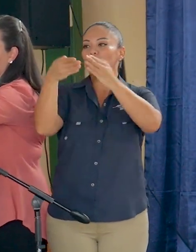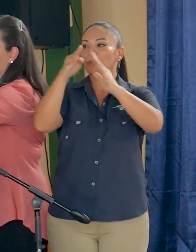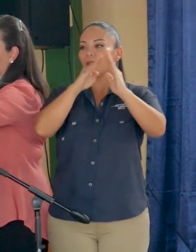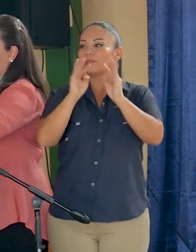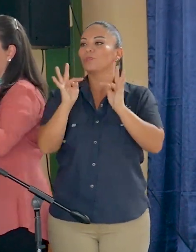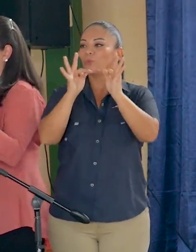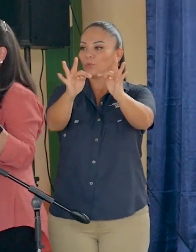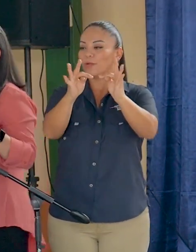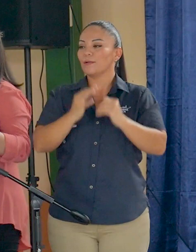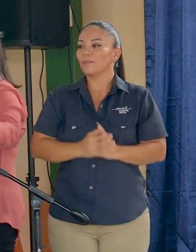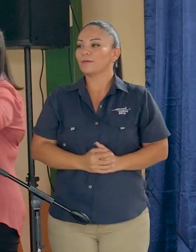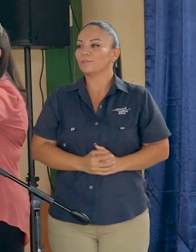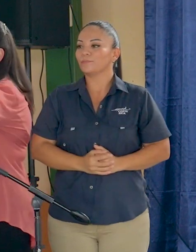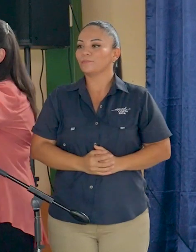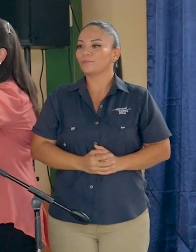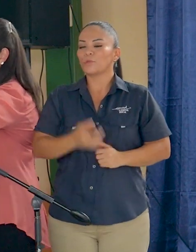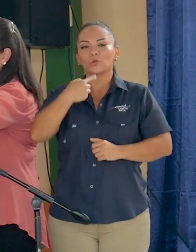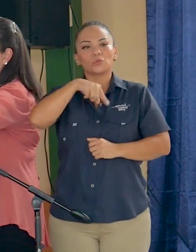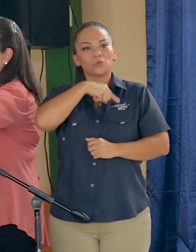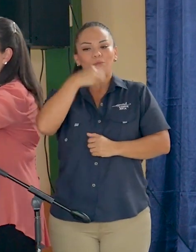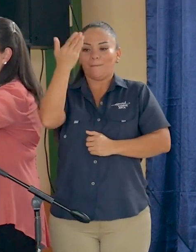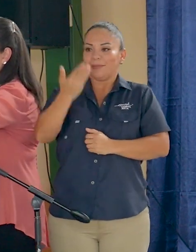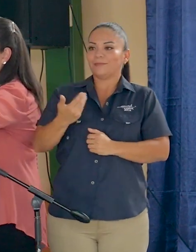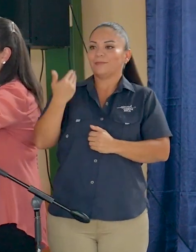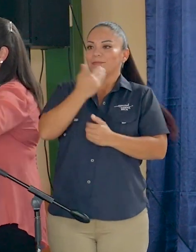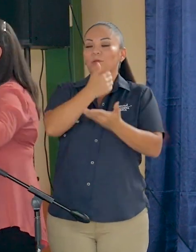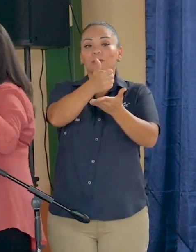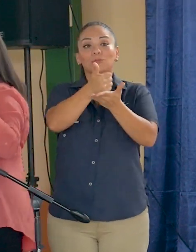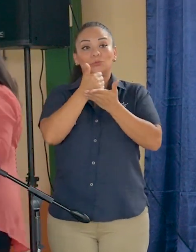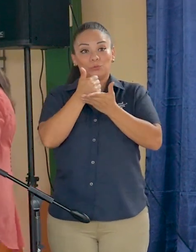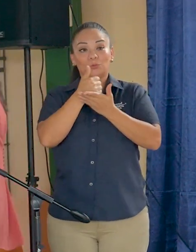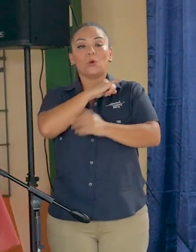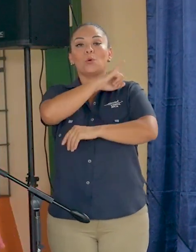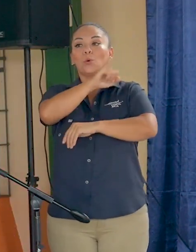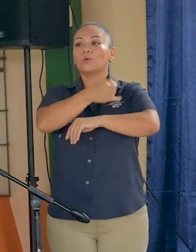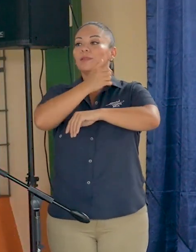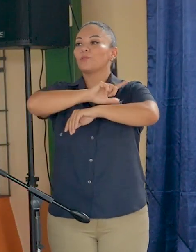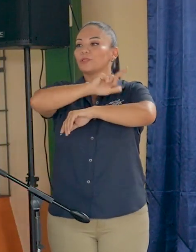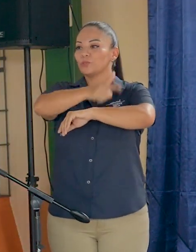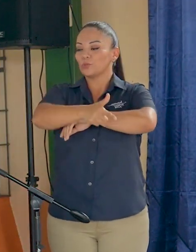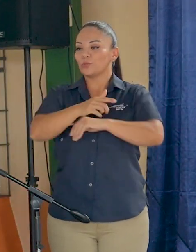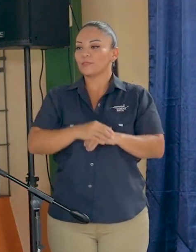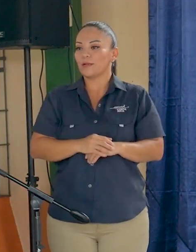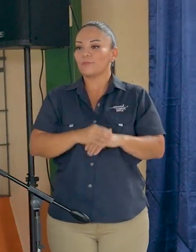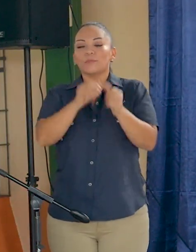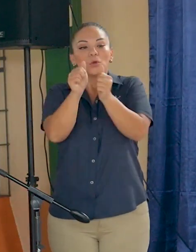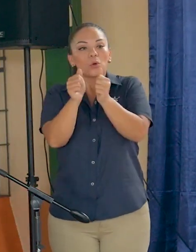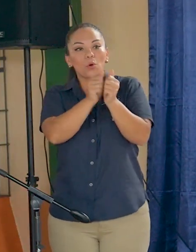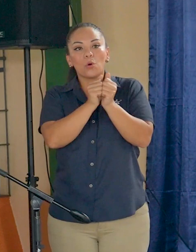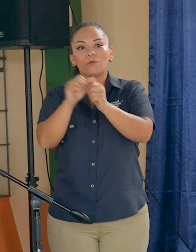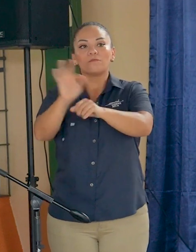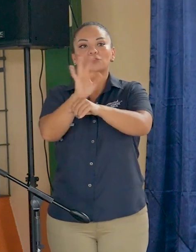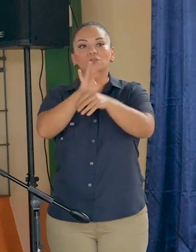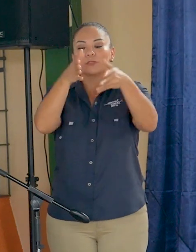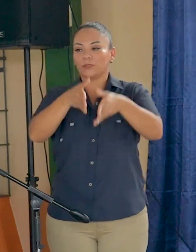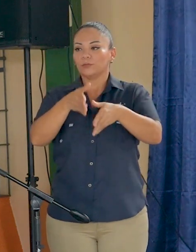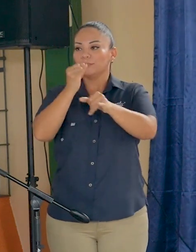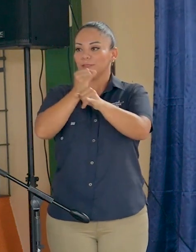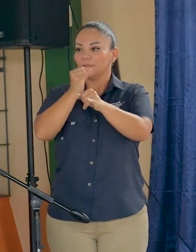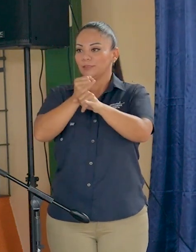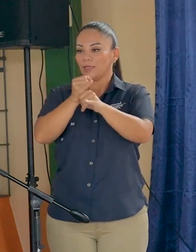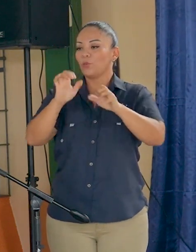turrialbeña. Hemos sido bendecidos con la ayuda por parte de la Junta de Protección Social, que en conjunto con funcionarios del Centro